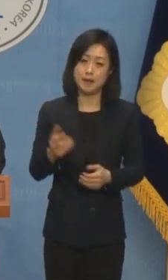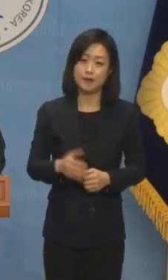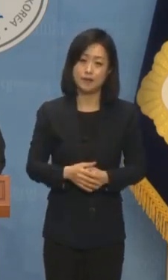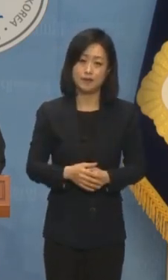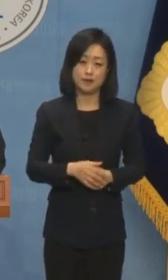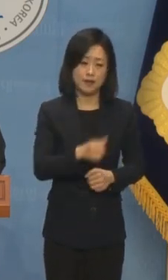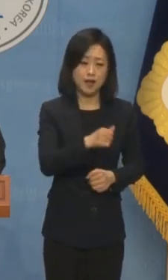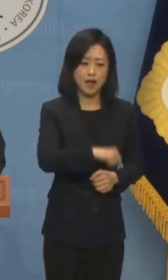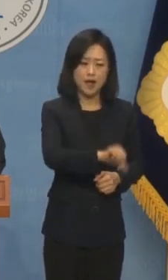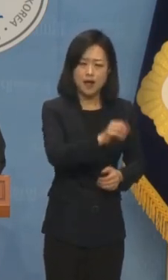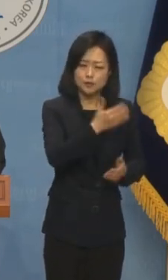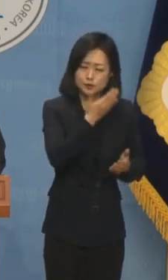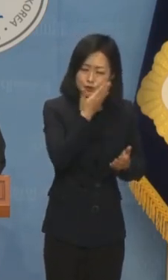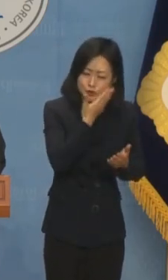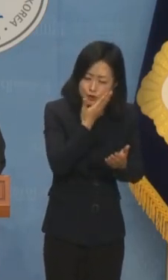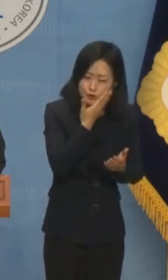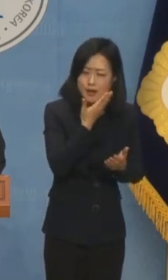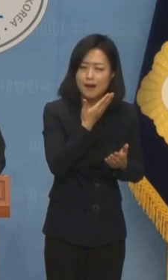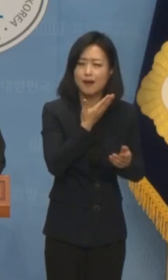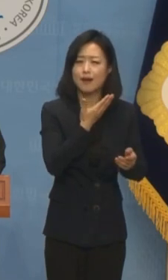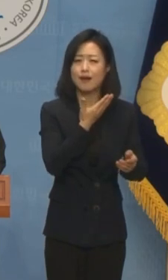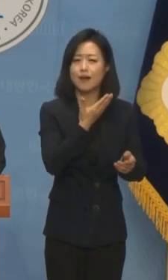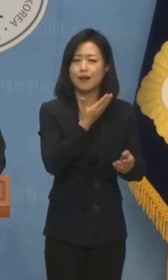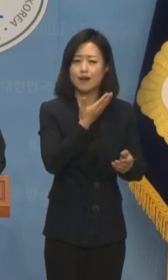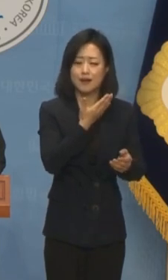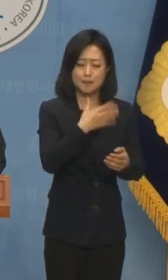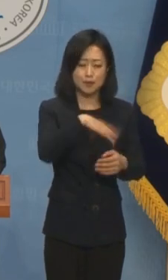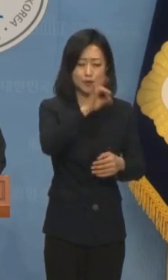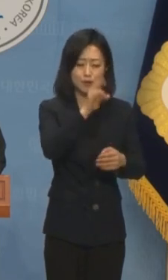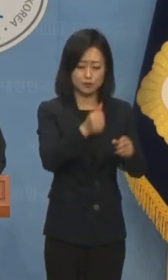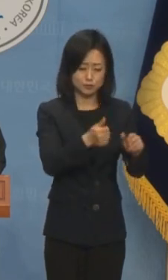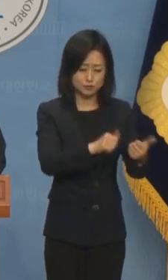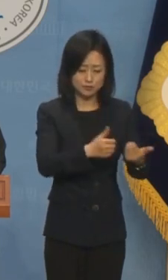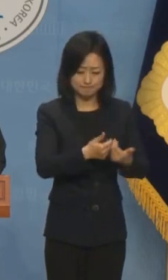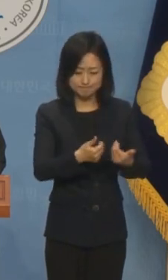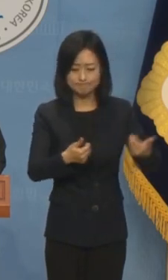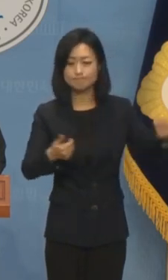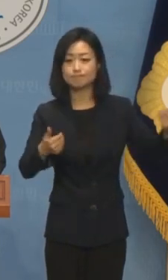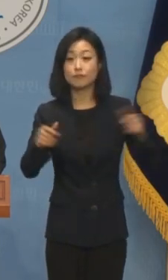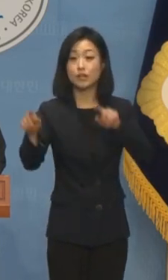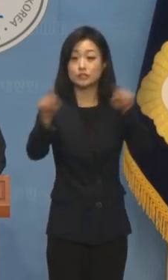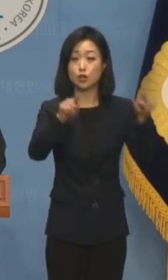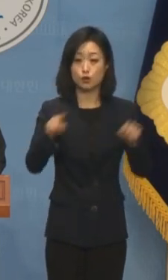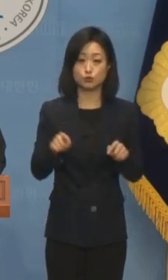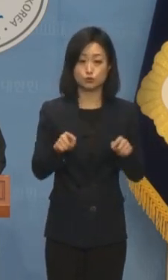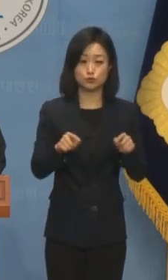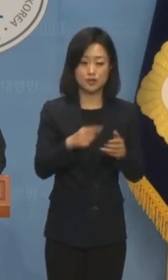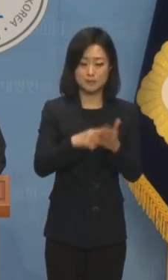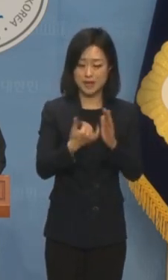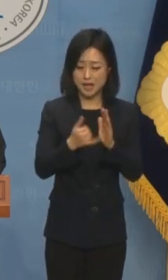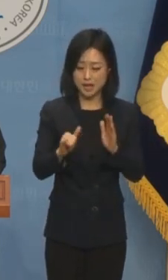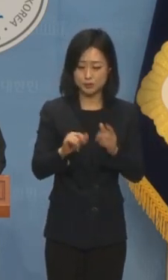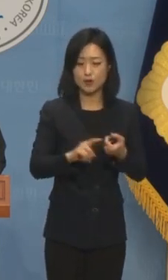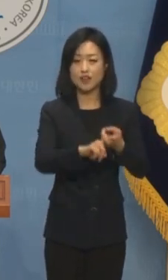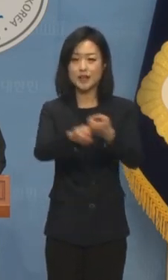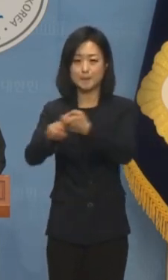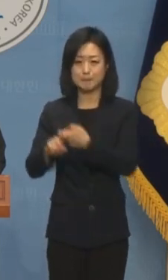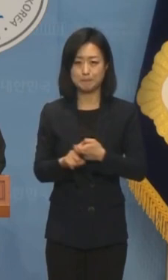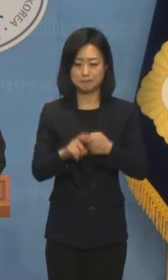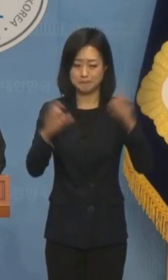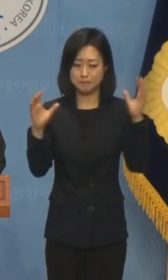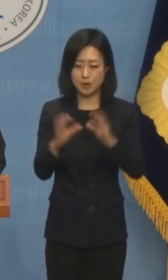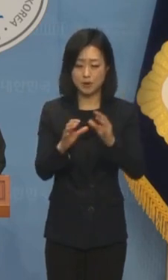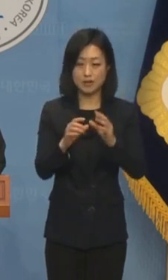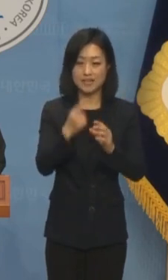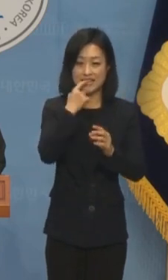넣어도 아프지 않을 막내 아들을 먼저 떠나보내고 전국 민주유가족협의회를 통해 민주화